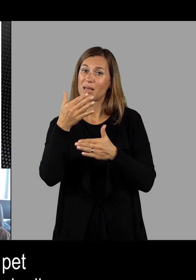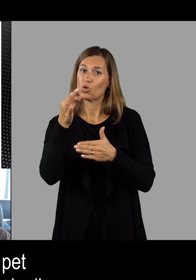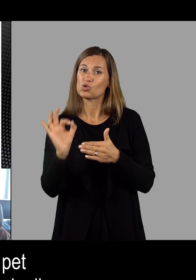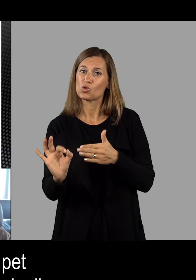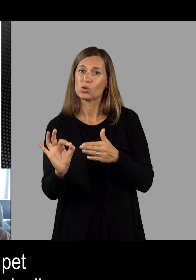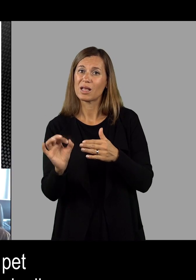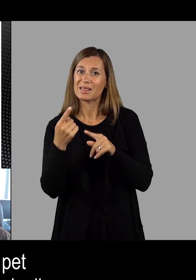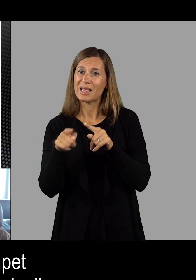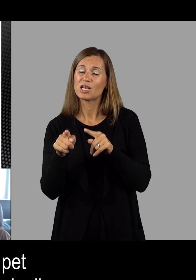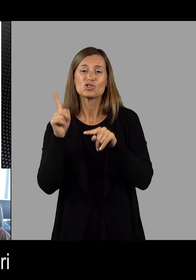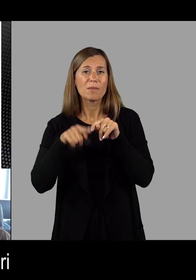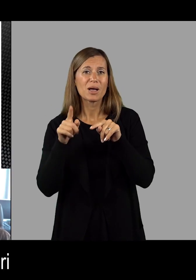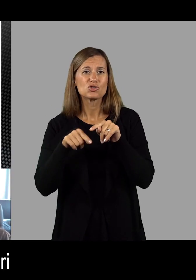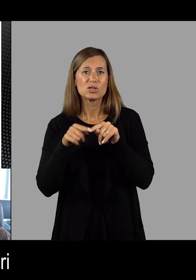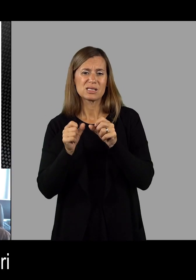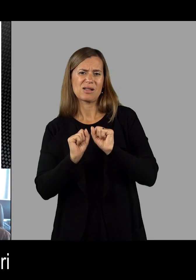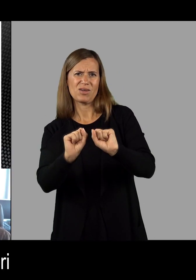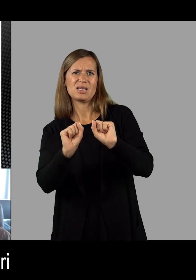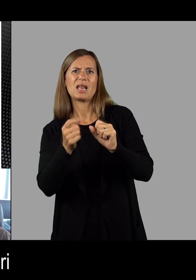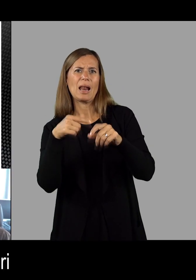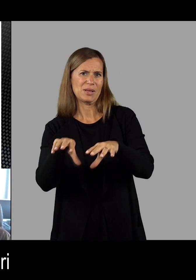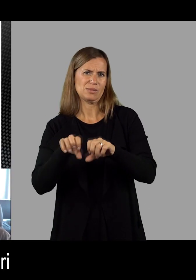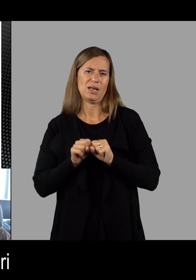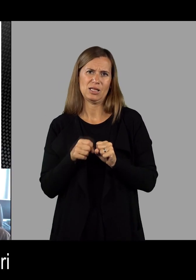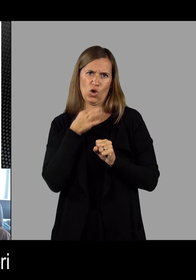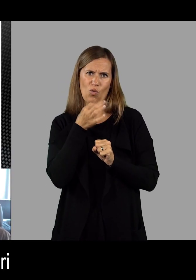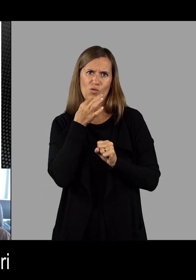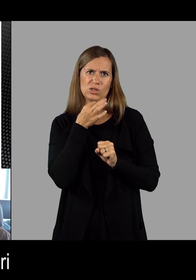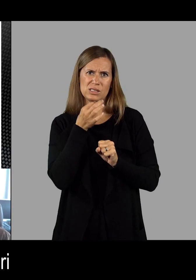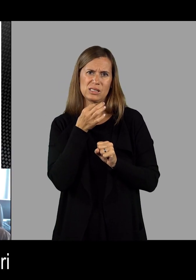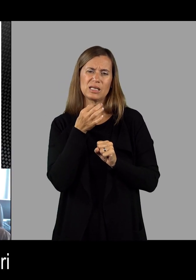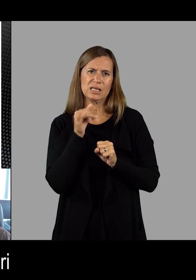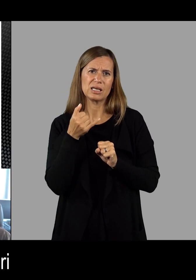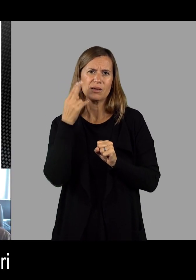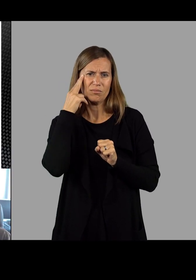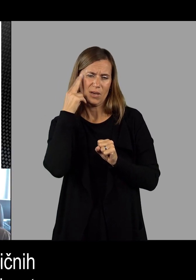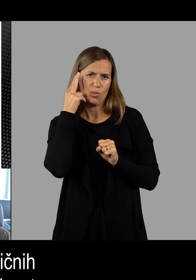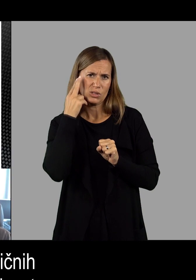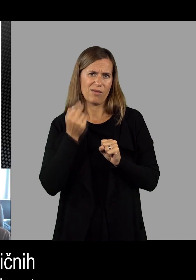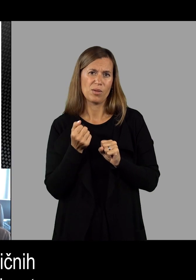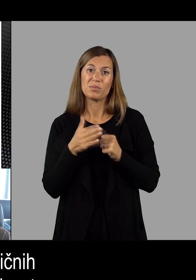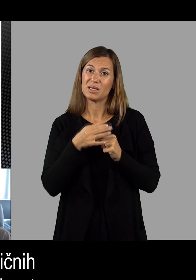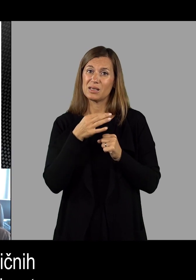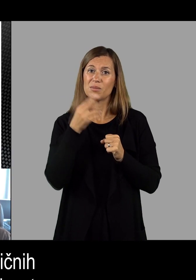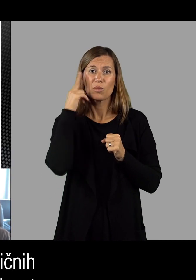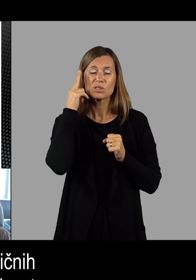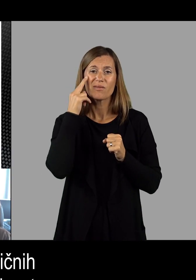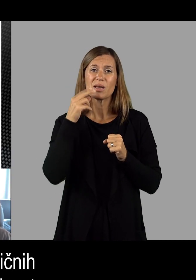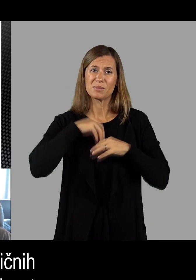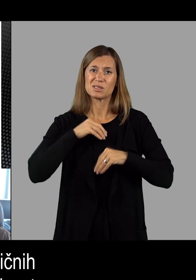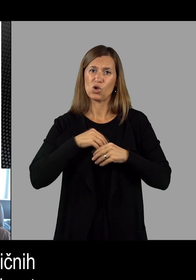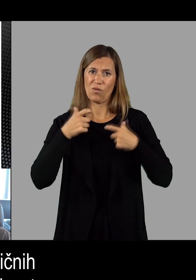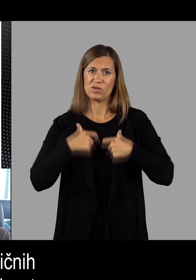5% delež napačno zavrnjenih ali sprejetih govorcev pri razpoznavanju govorcev. Pri